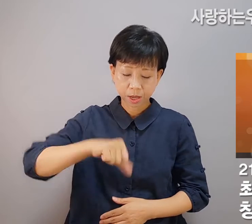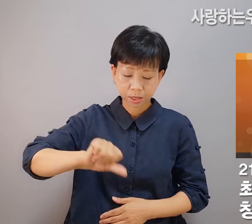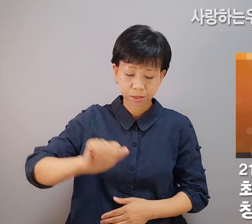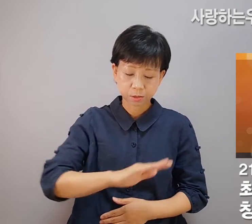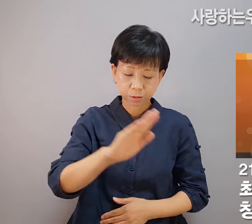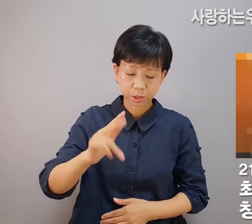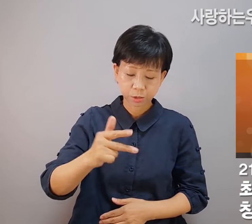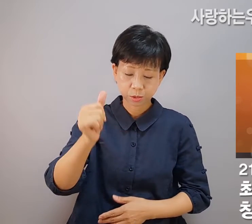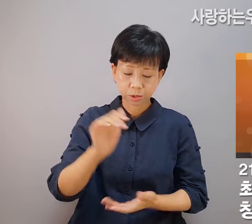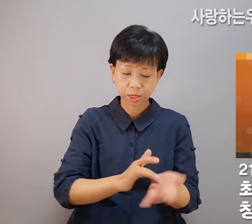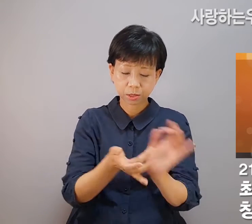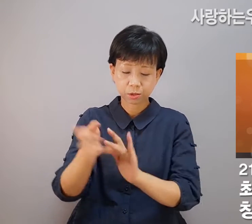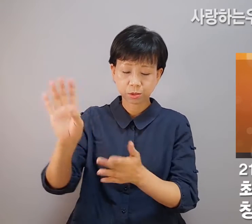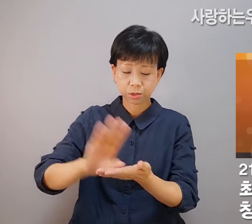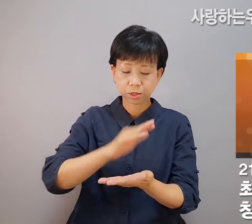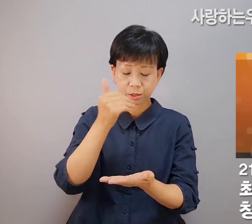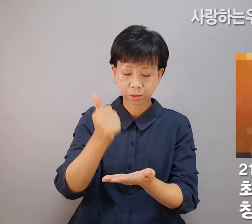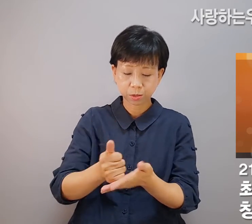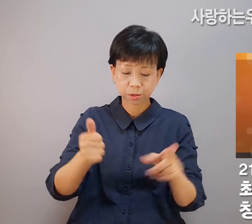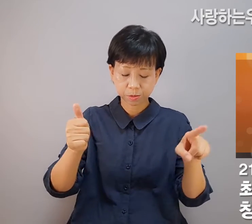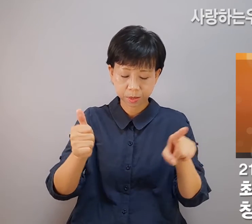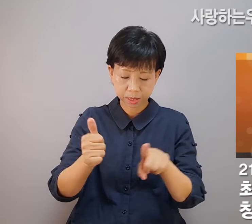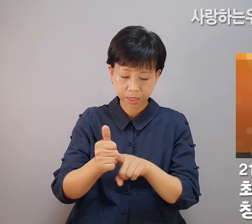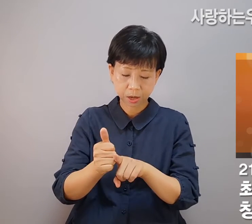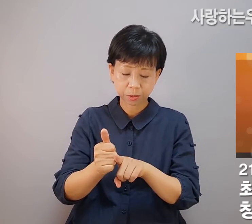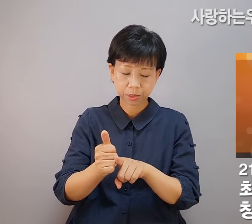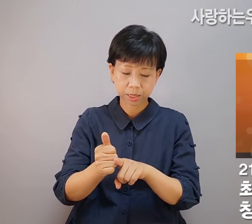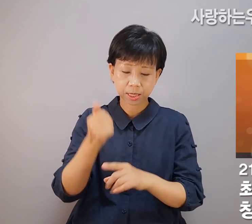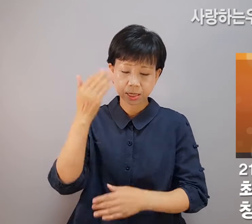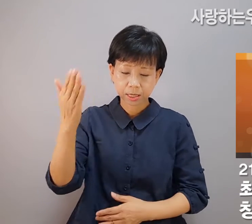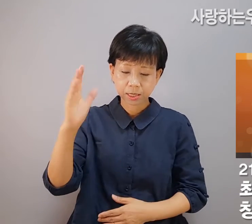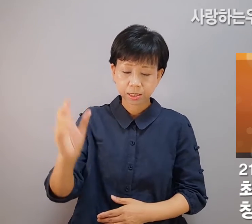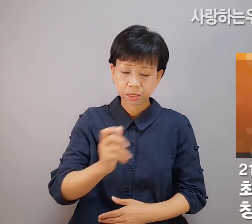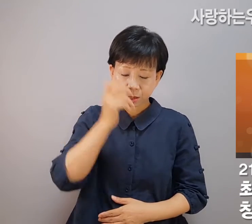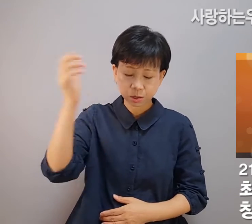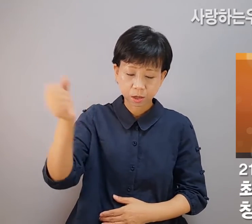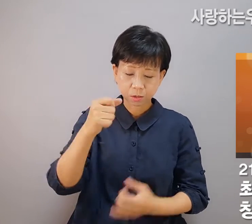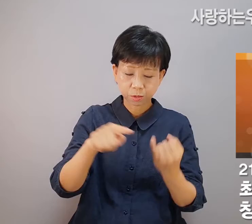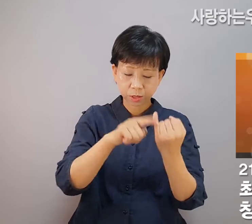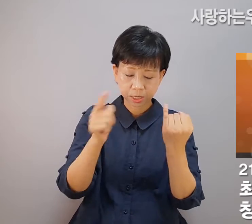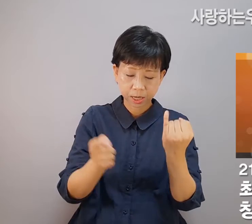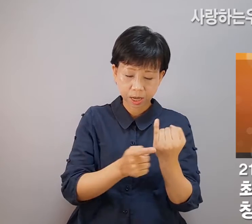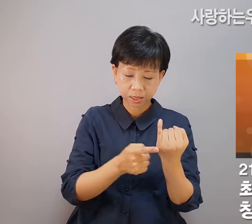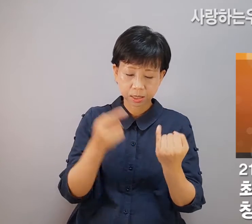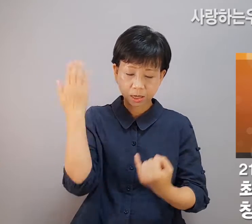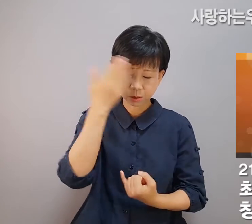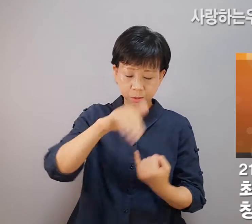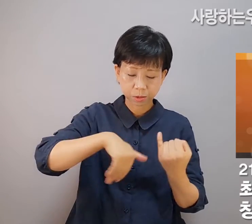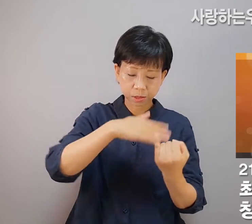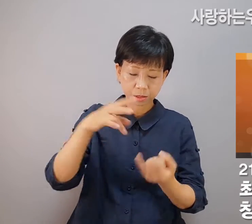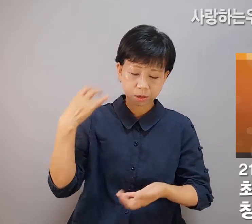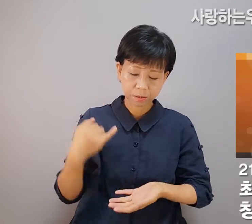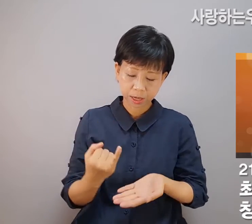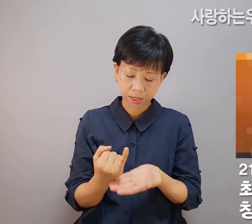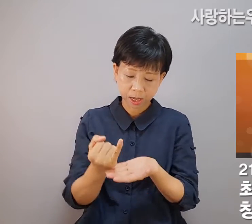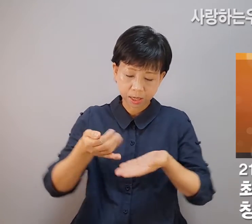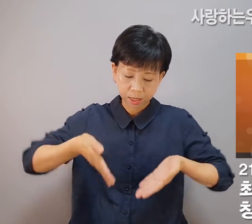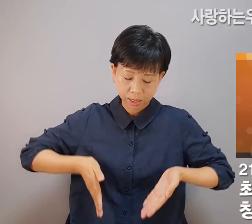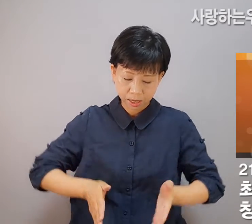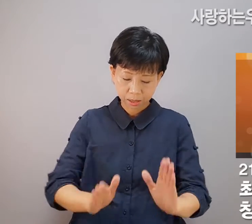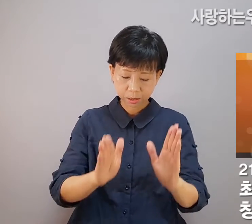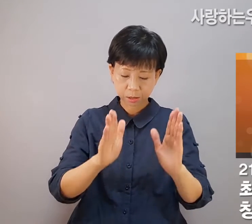외아들 우리 주 예수 그리스도를 믿사오니 이는 성령으로 잉태하사 동정녀 마리아에게